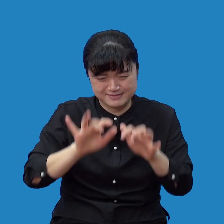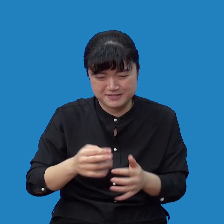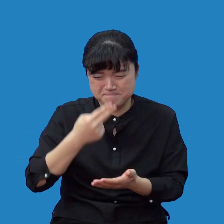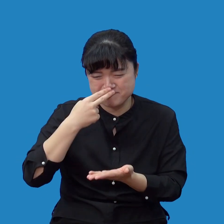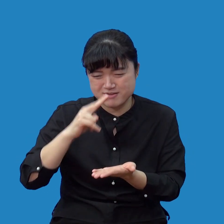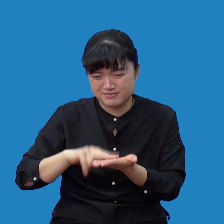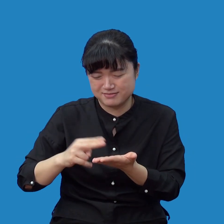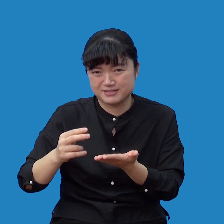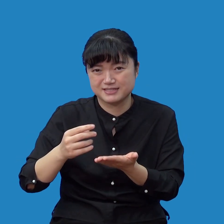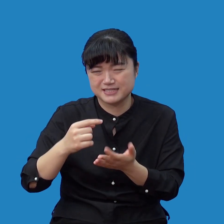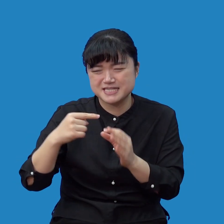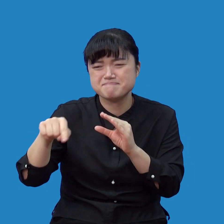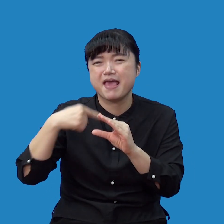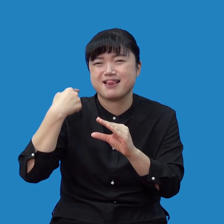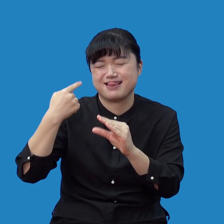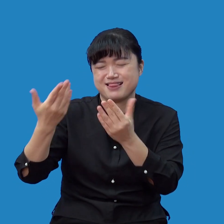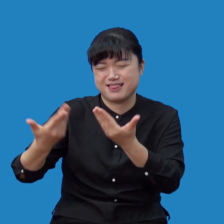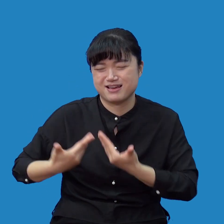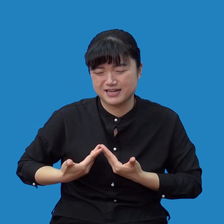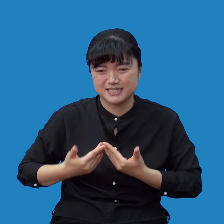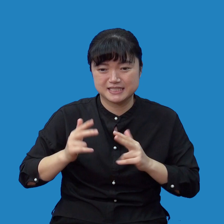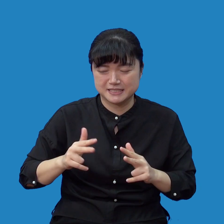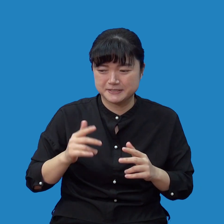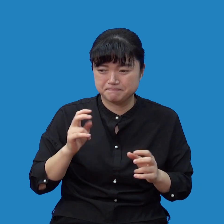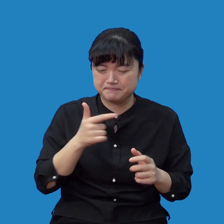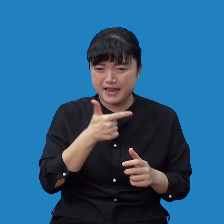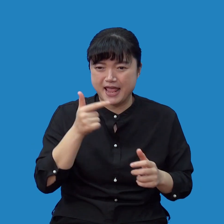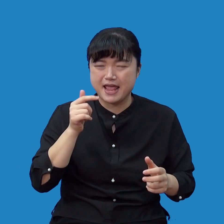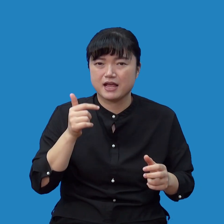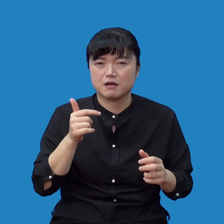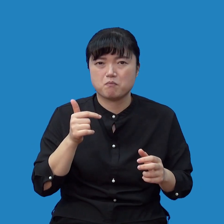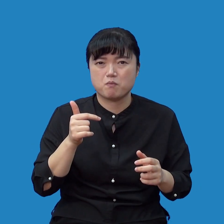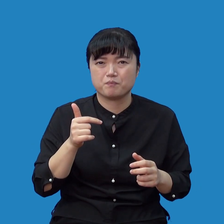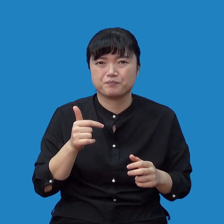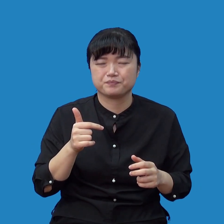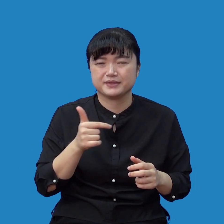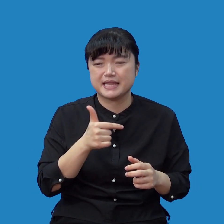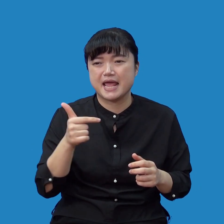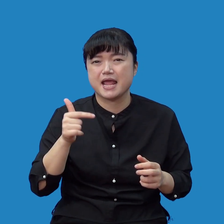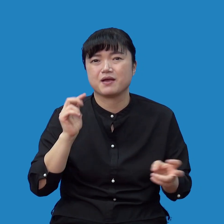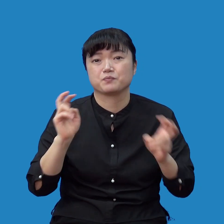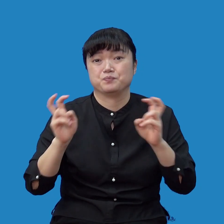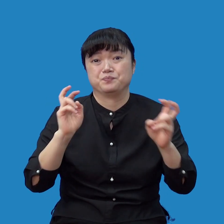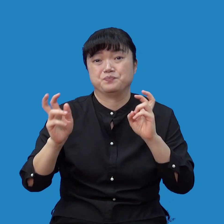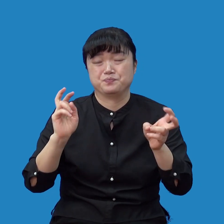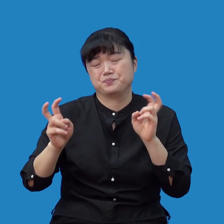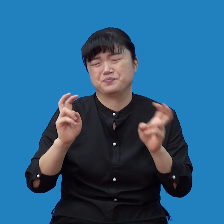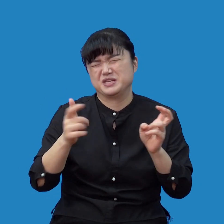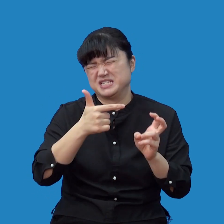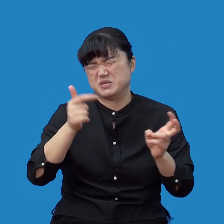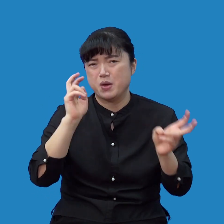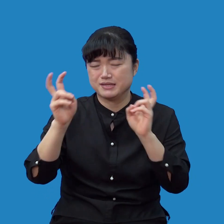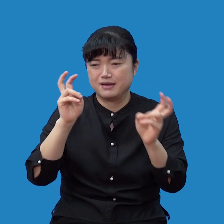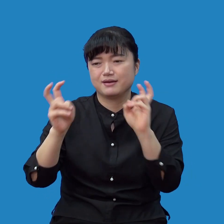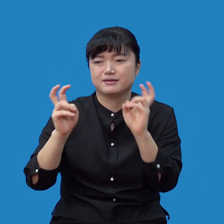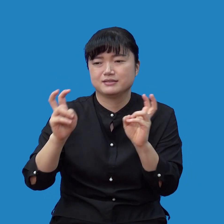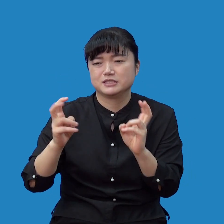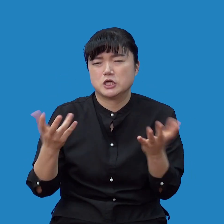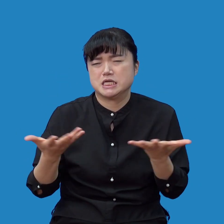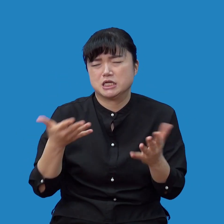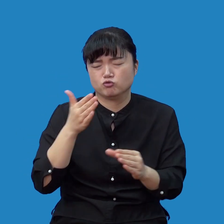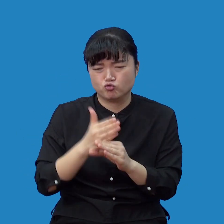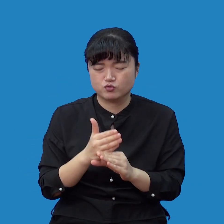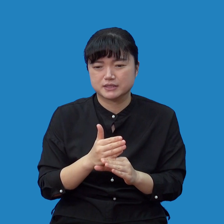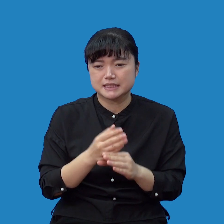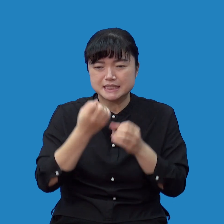이 친구는 대기업의 지금 사회공헌 파트에서 팀장으로 일하고 있는 친구입니다. 자기 부서의 신입사원들